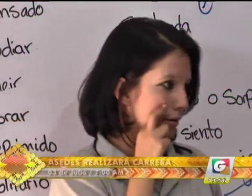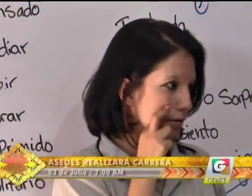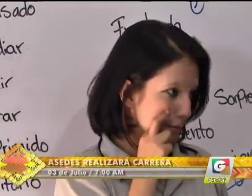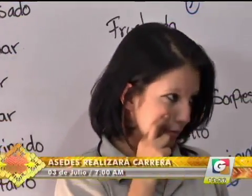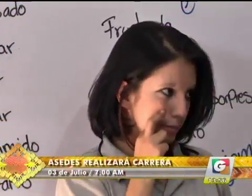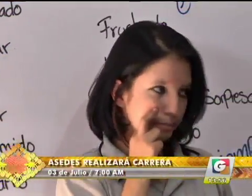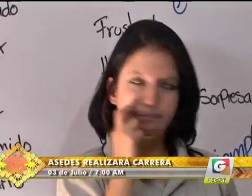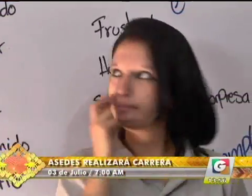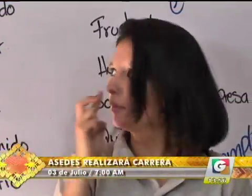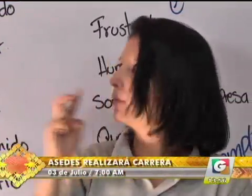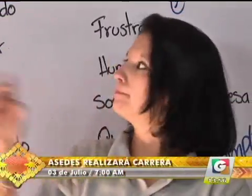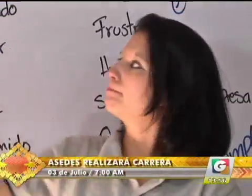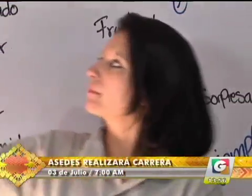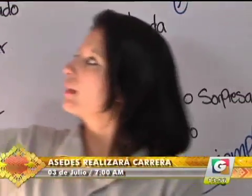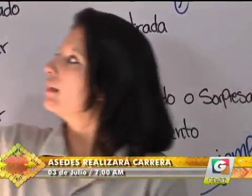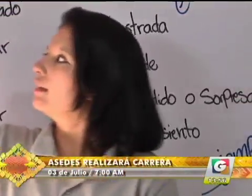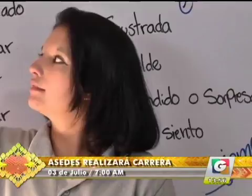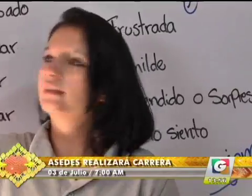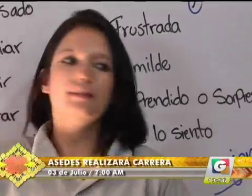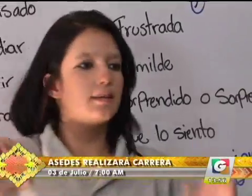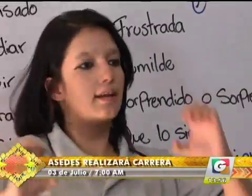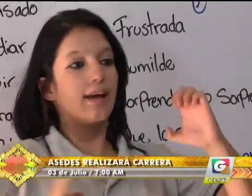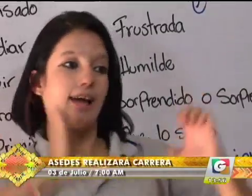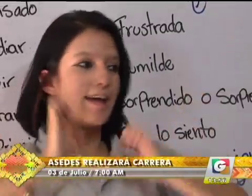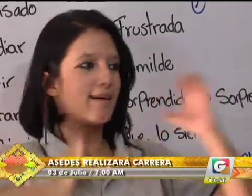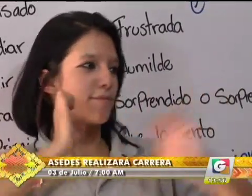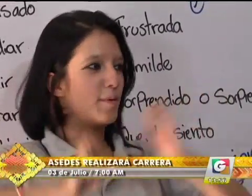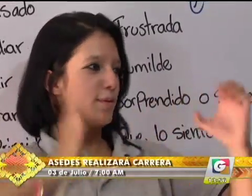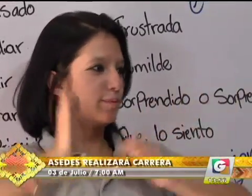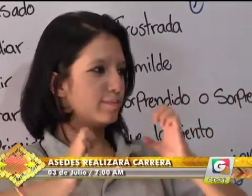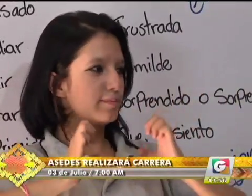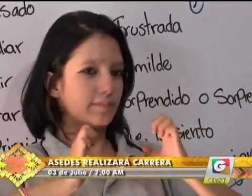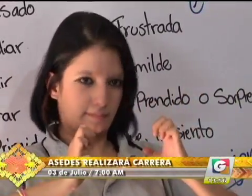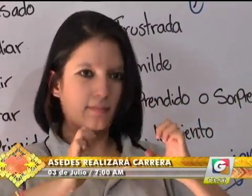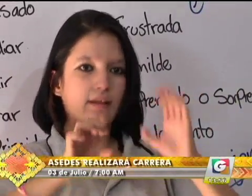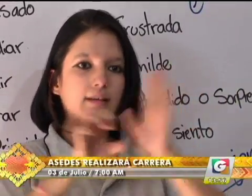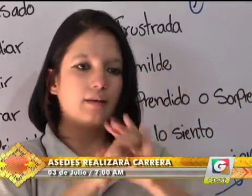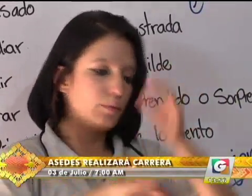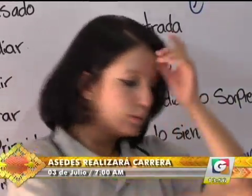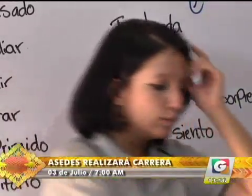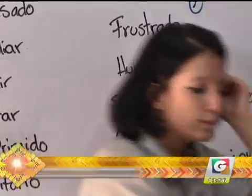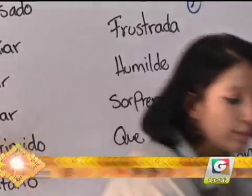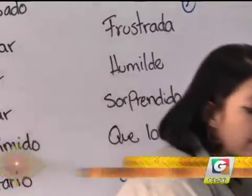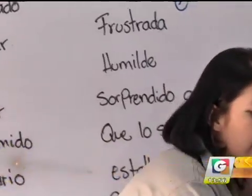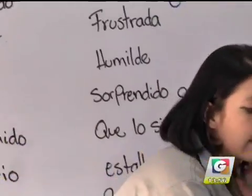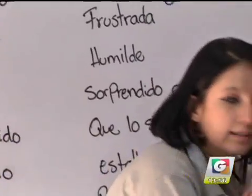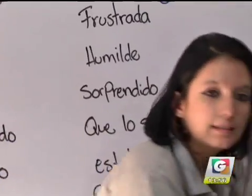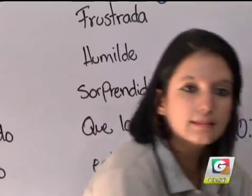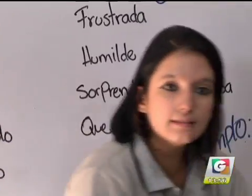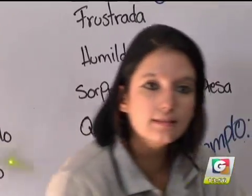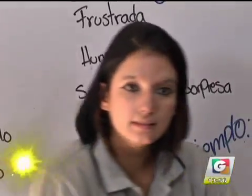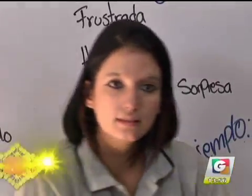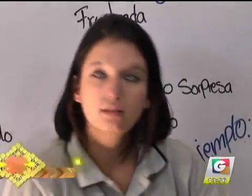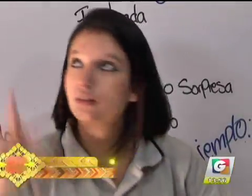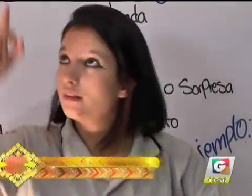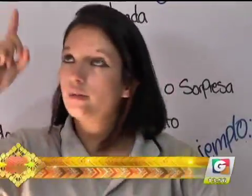había sordo. Y más me empecé a dar cuenta que no había apoyo para la cultura sorda. Yo hablé por primera vez